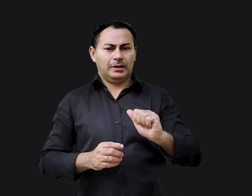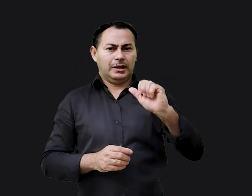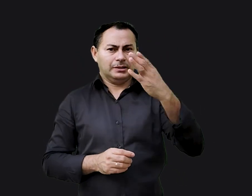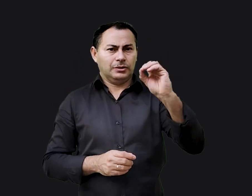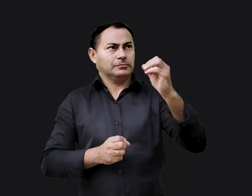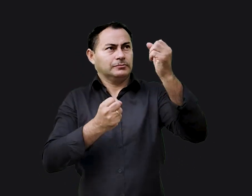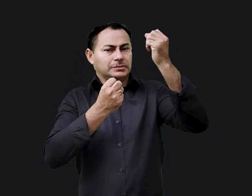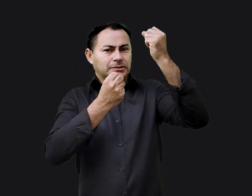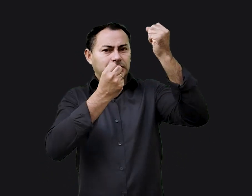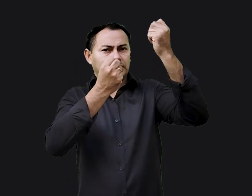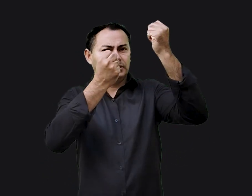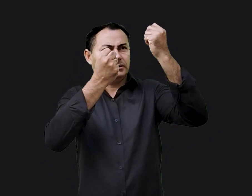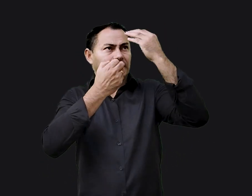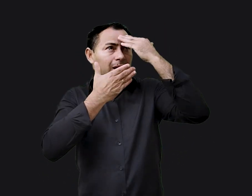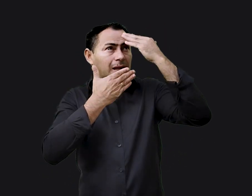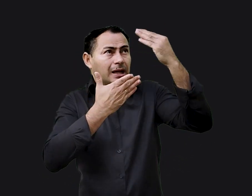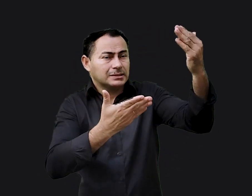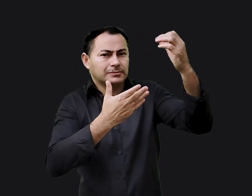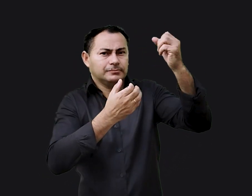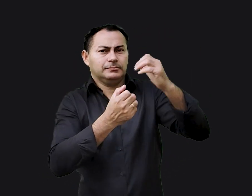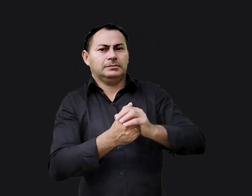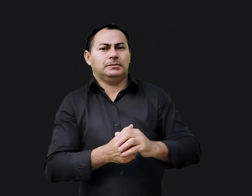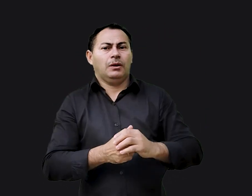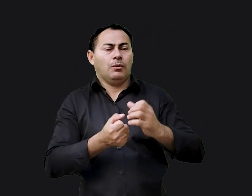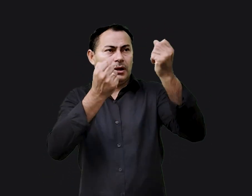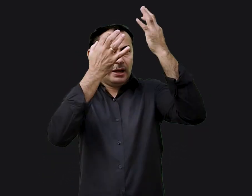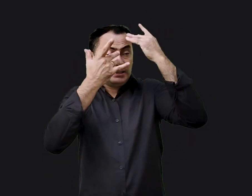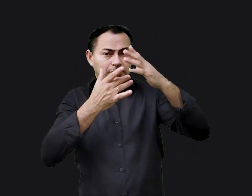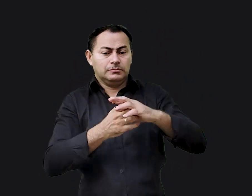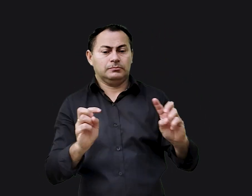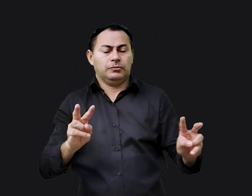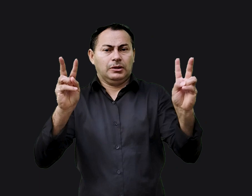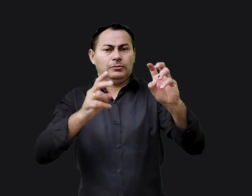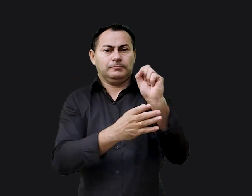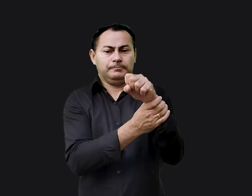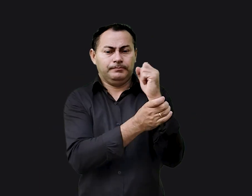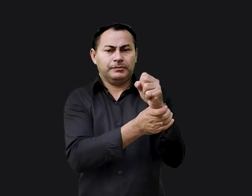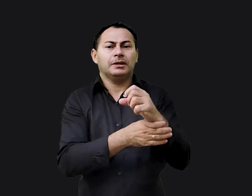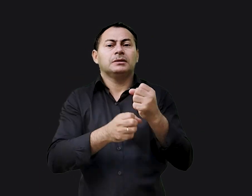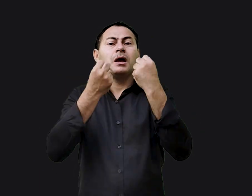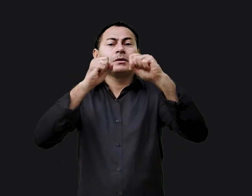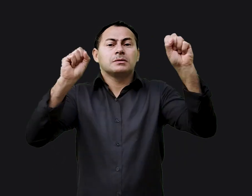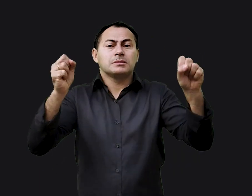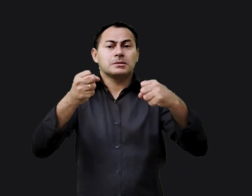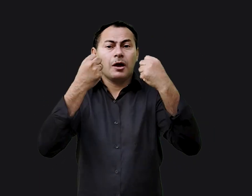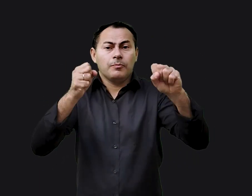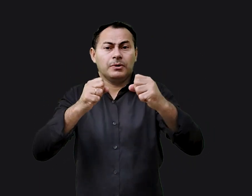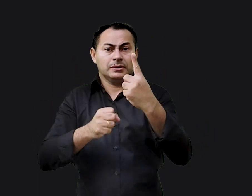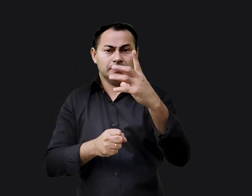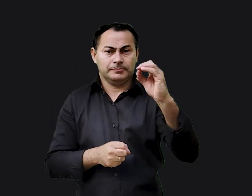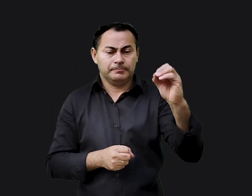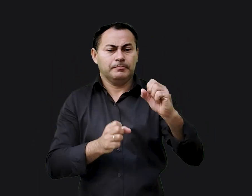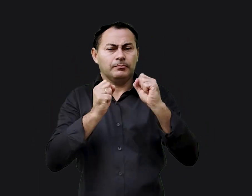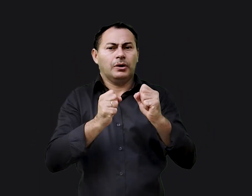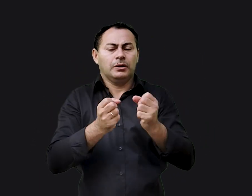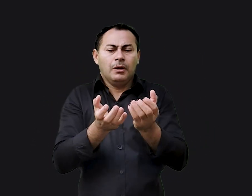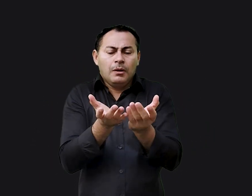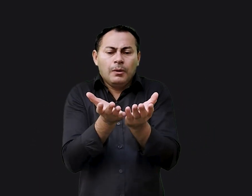as ações de graças tem que tem realmente um alto valor terapêutico e aqui no Salmo 100 temos que podem